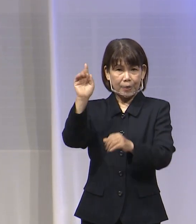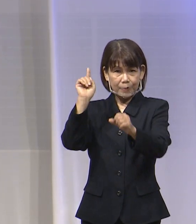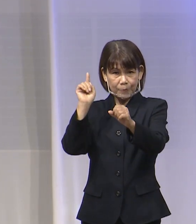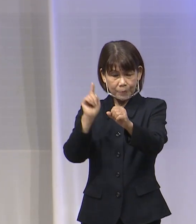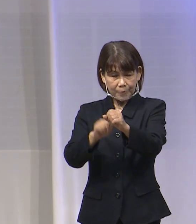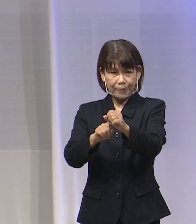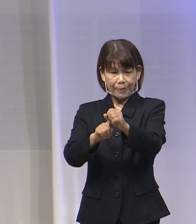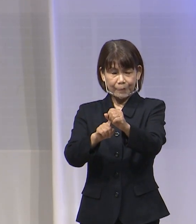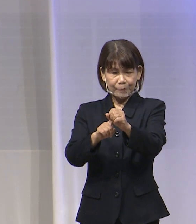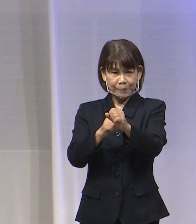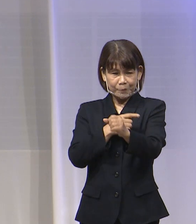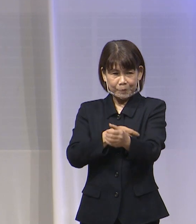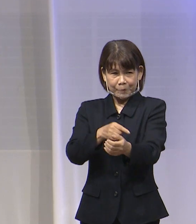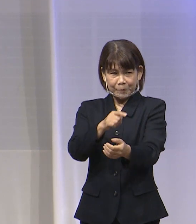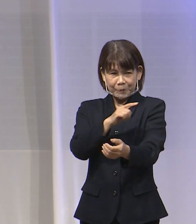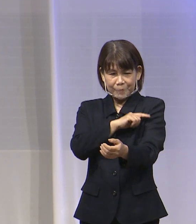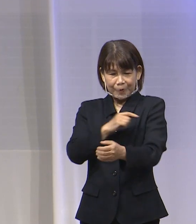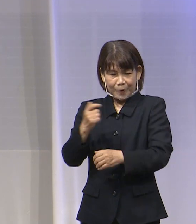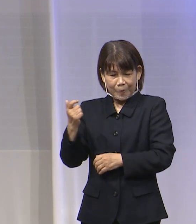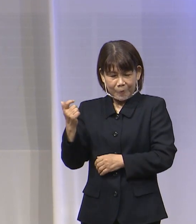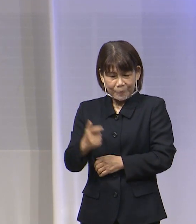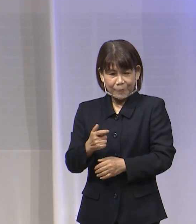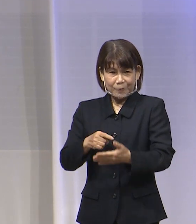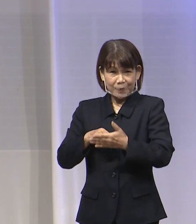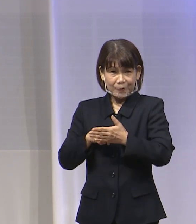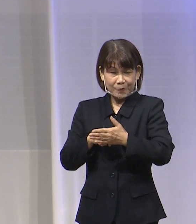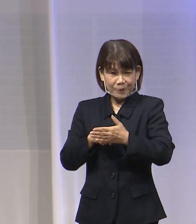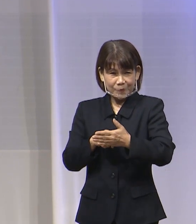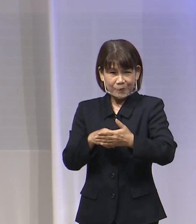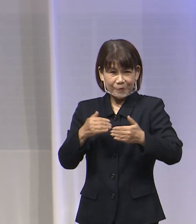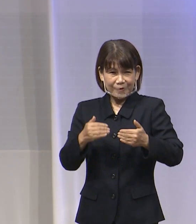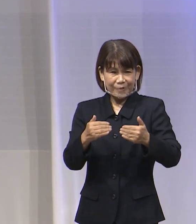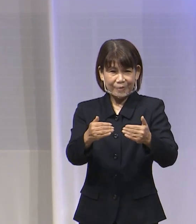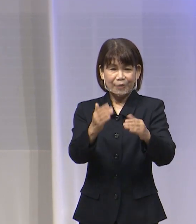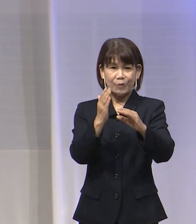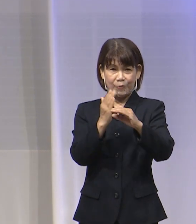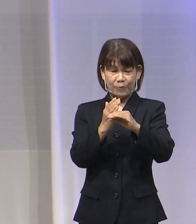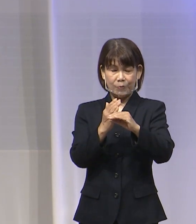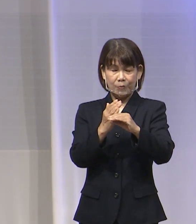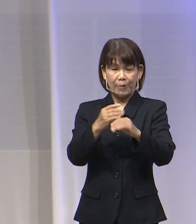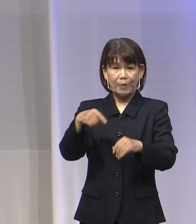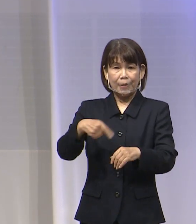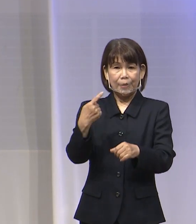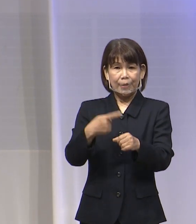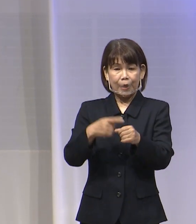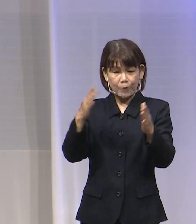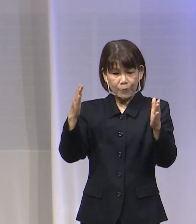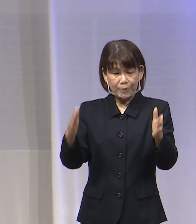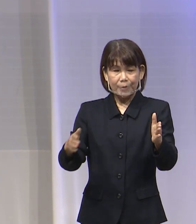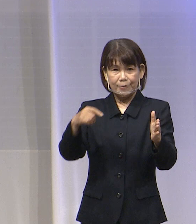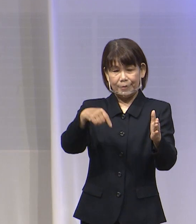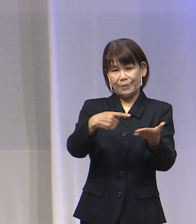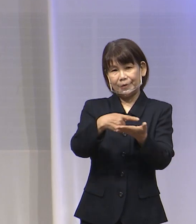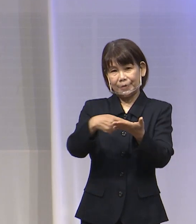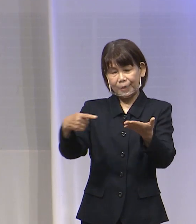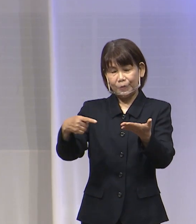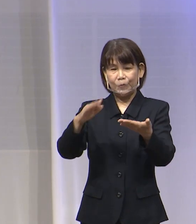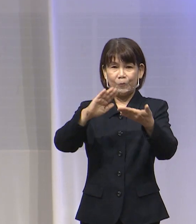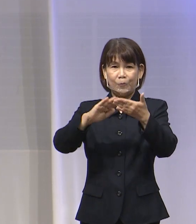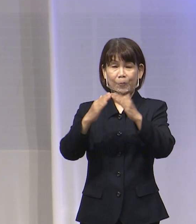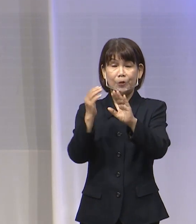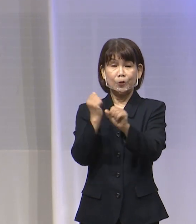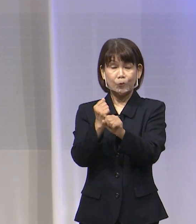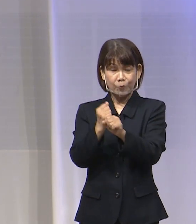前進をしています100年に1度と言われる街づくりが進んでいます